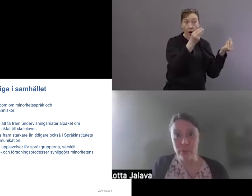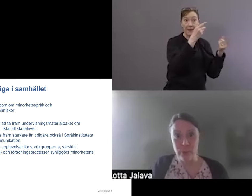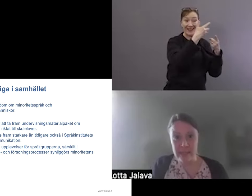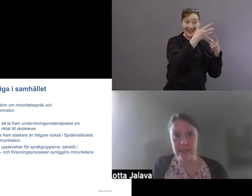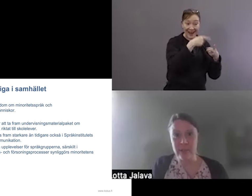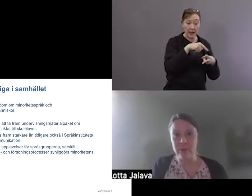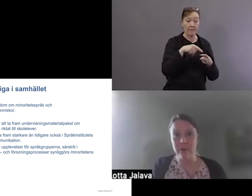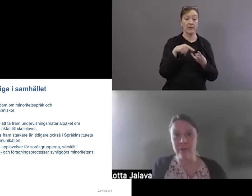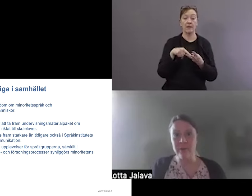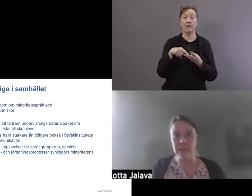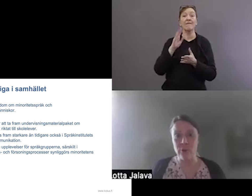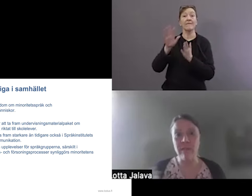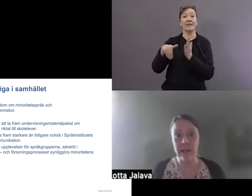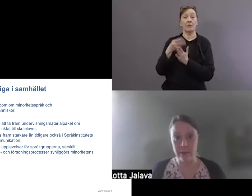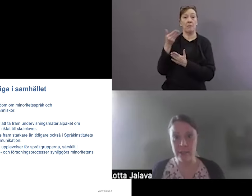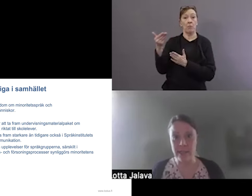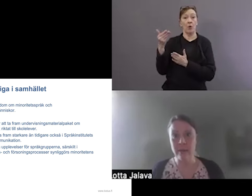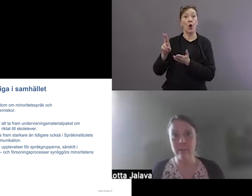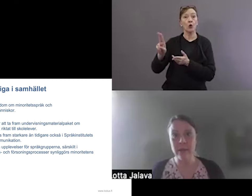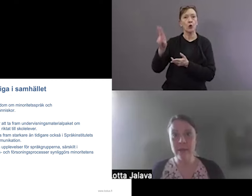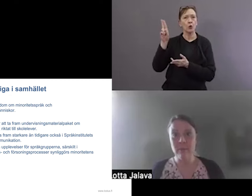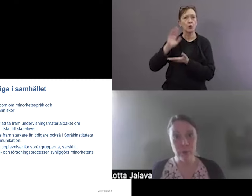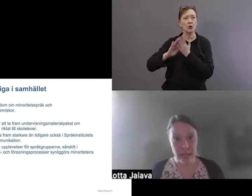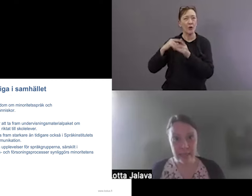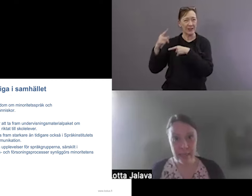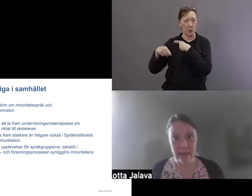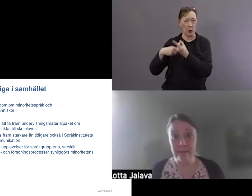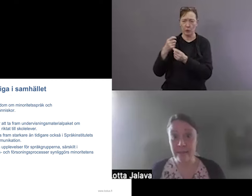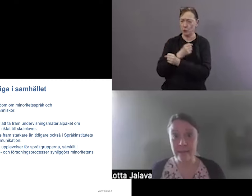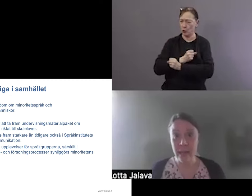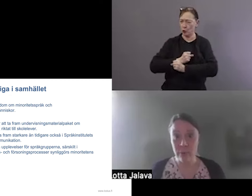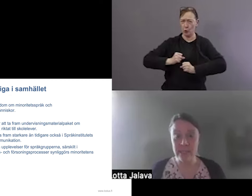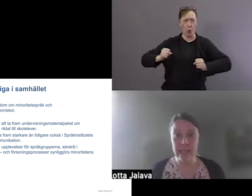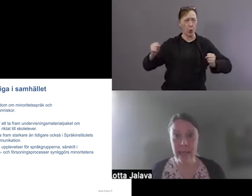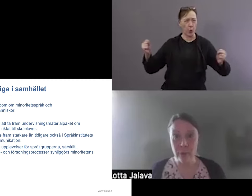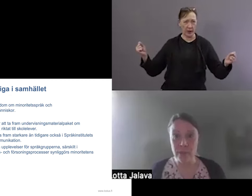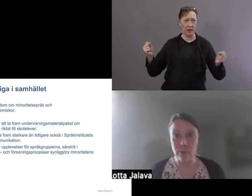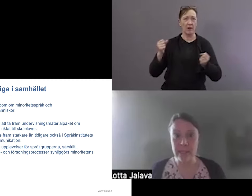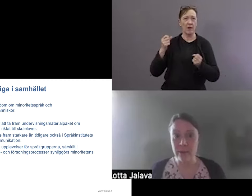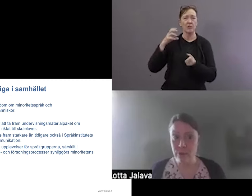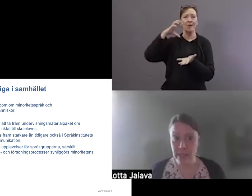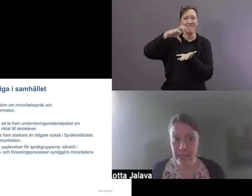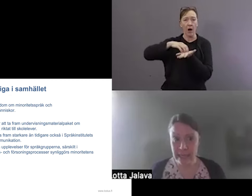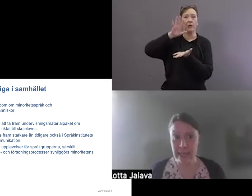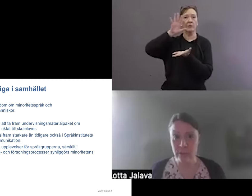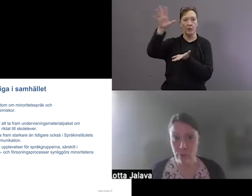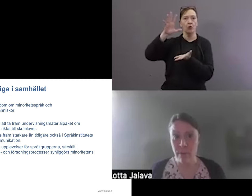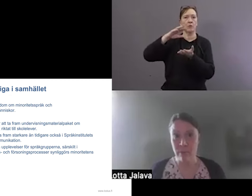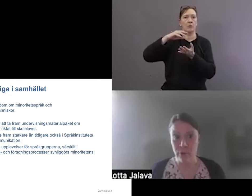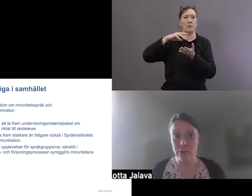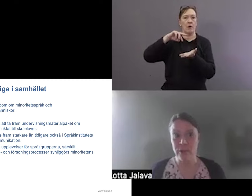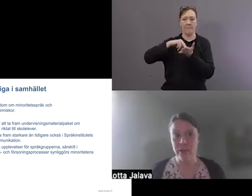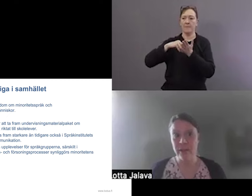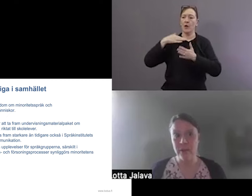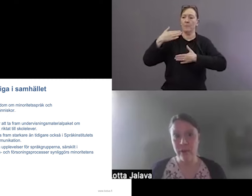ja sovintoprosessit, joita on isoina valtiollisina projekteina käynnissä ja käynnistymässä, on tosi tärkeitä